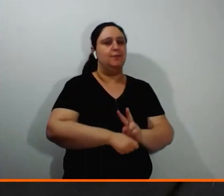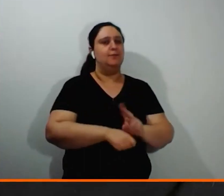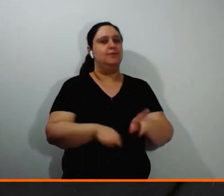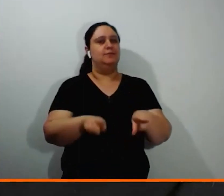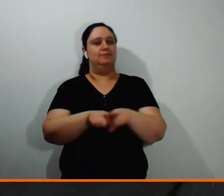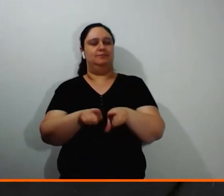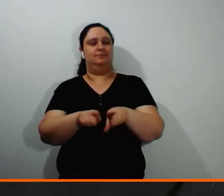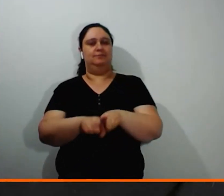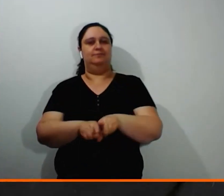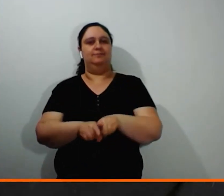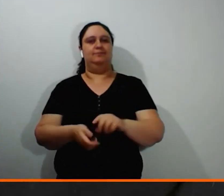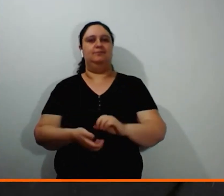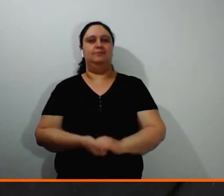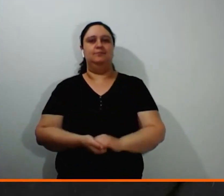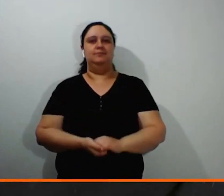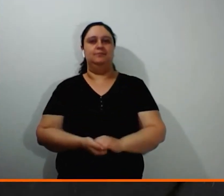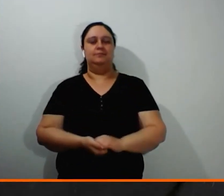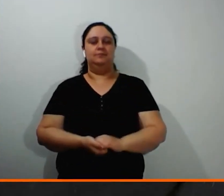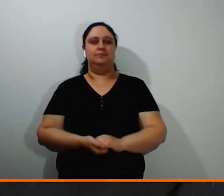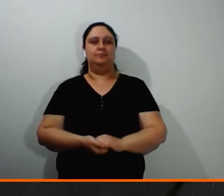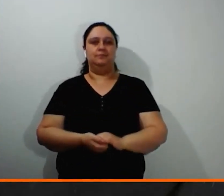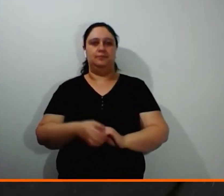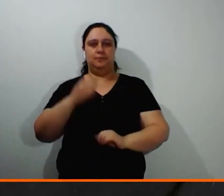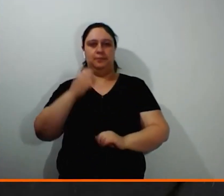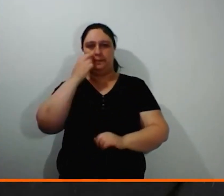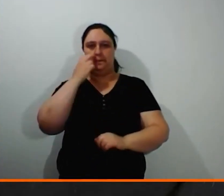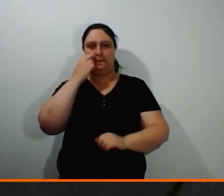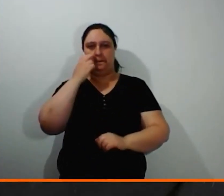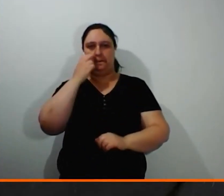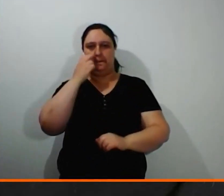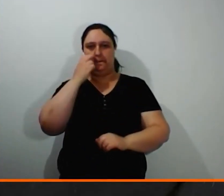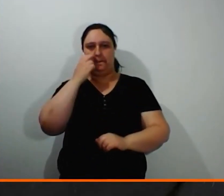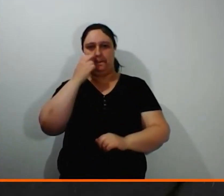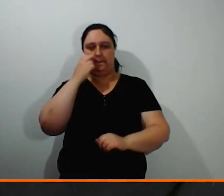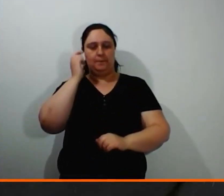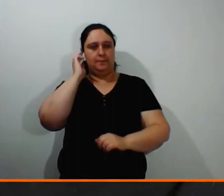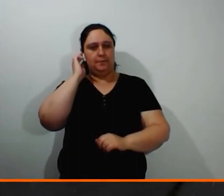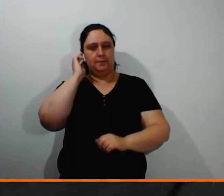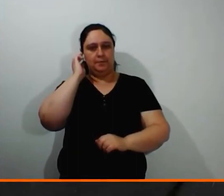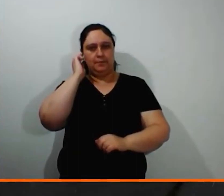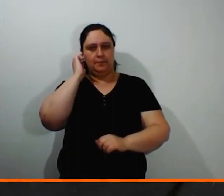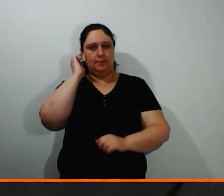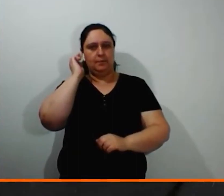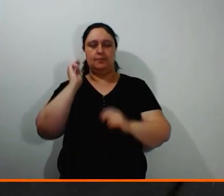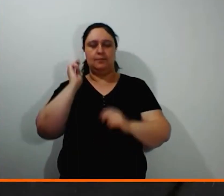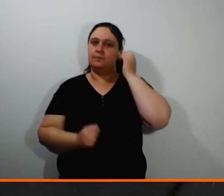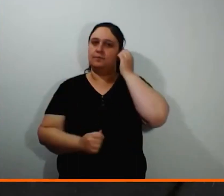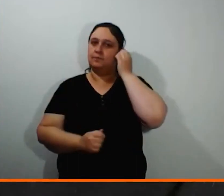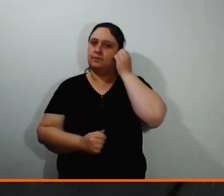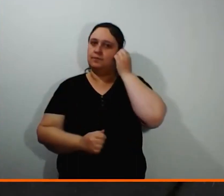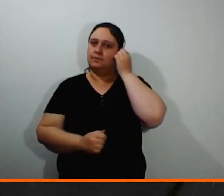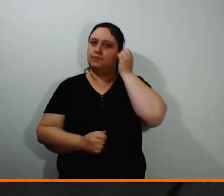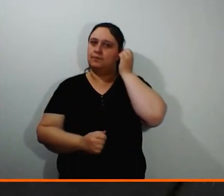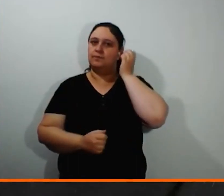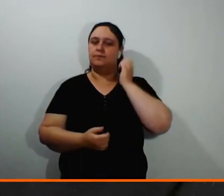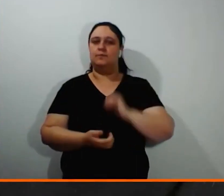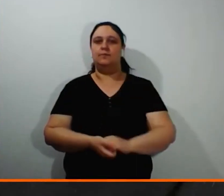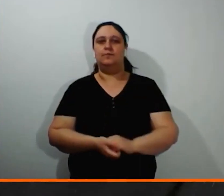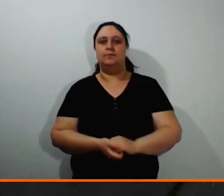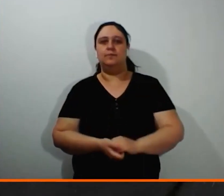Os primeiros 3 evangelhos, né? Primeiro quero começar com o mandamento do